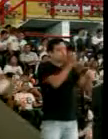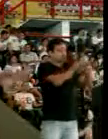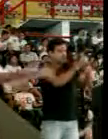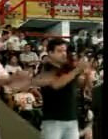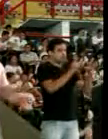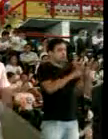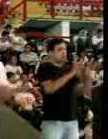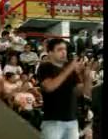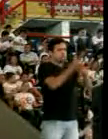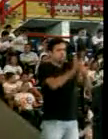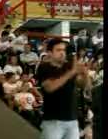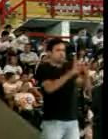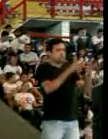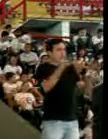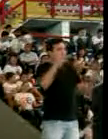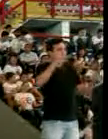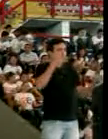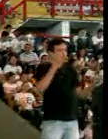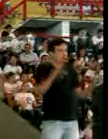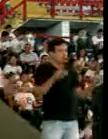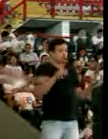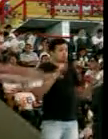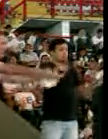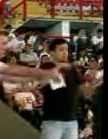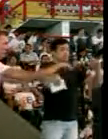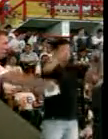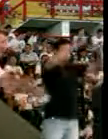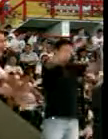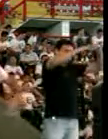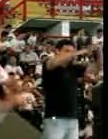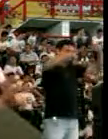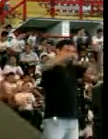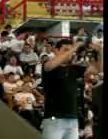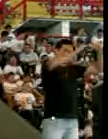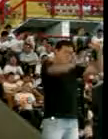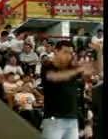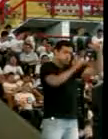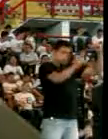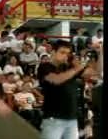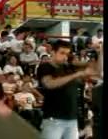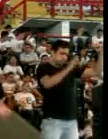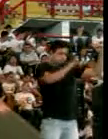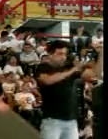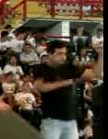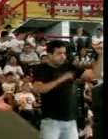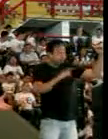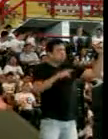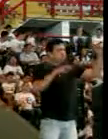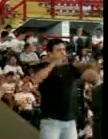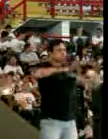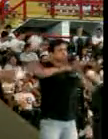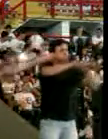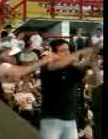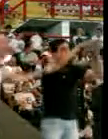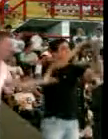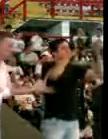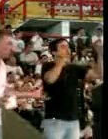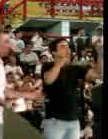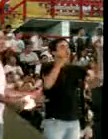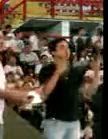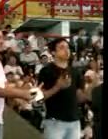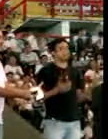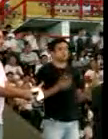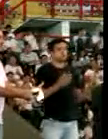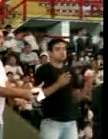ferro, prata, ouro, se escava tanto aquele terreno que não nasce nada lá. Você cria